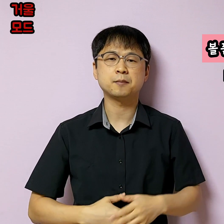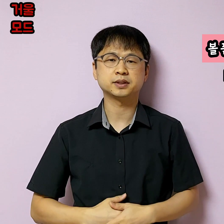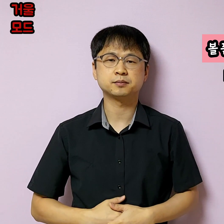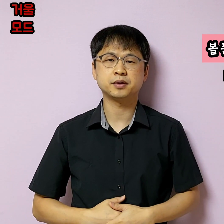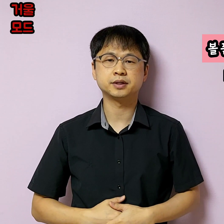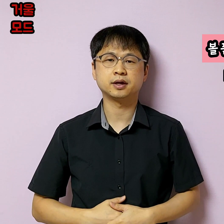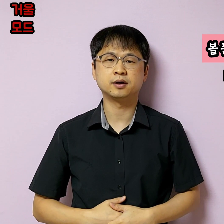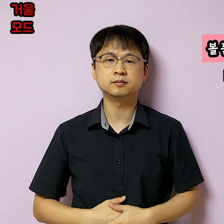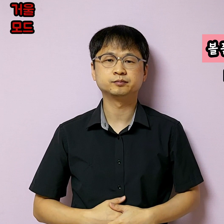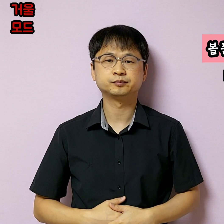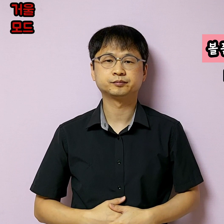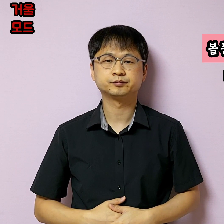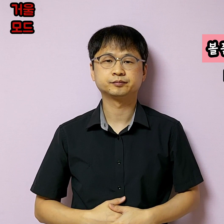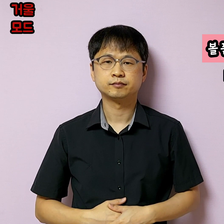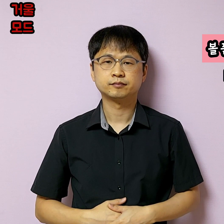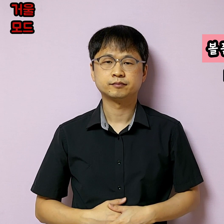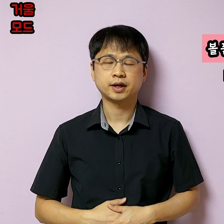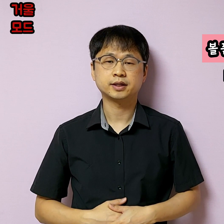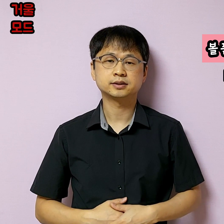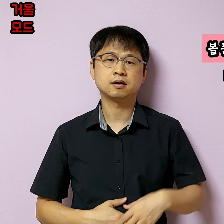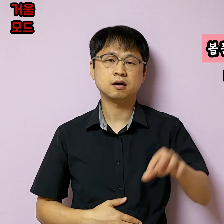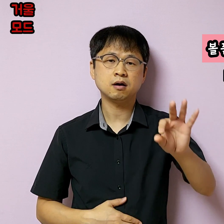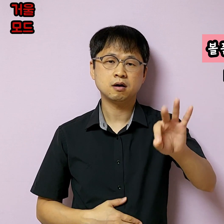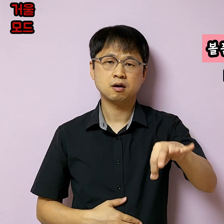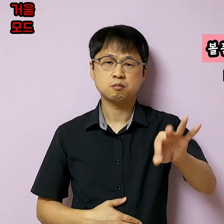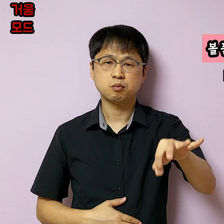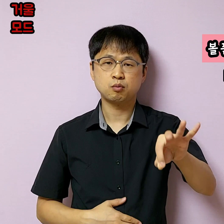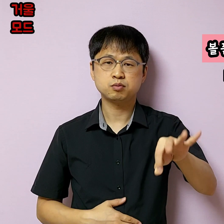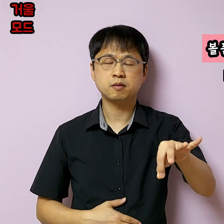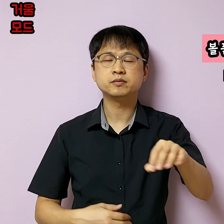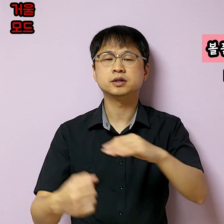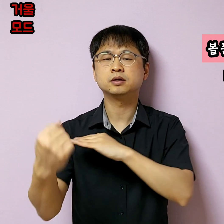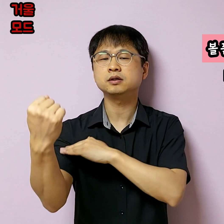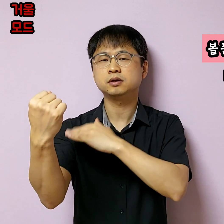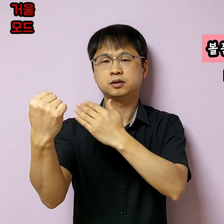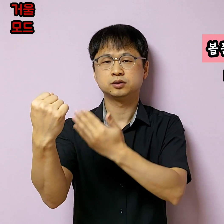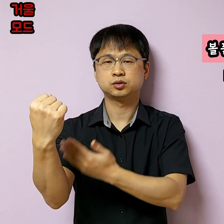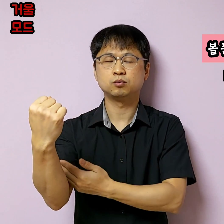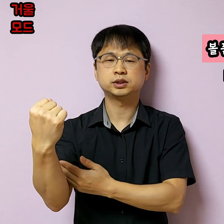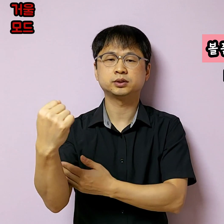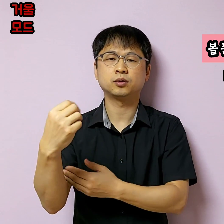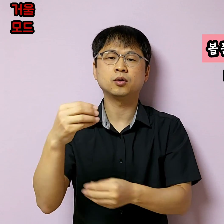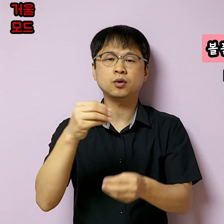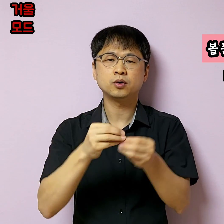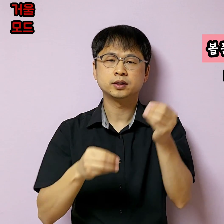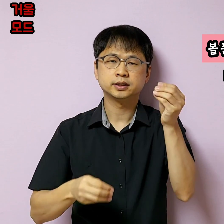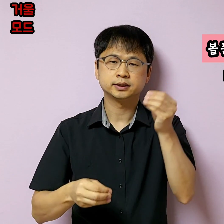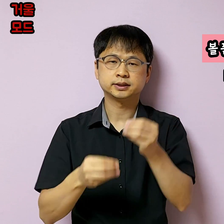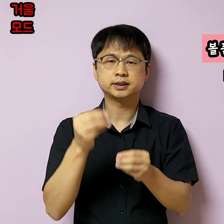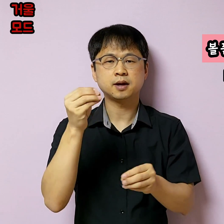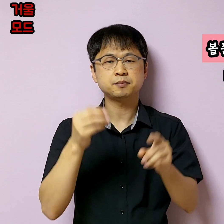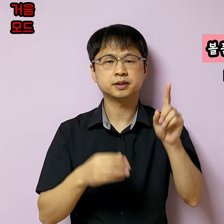앞에서 배웠네요. 네, 그래서 볼품없는 솜씨로 시 한